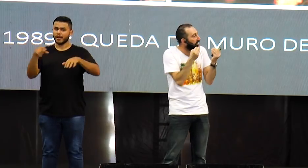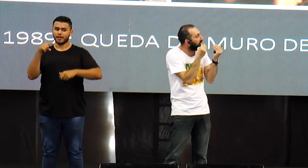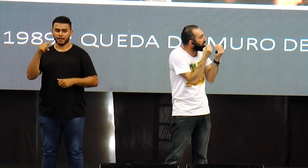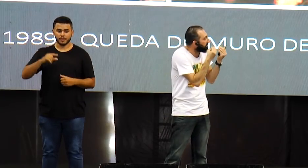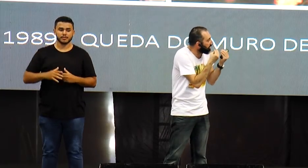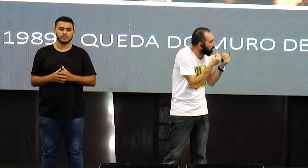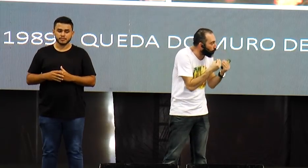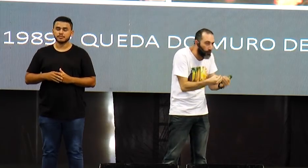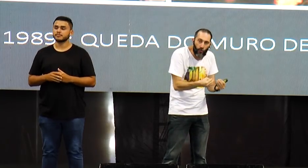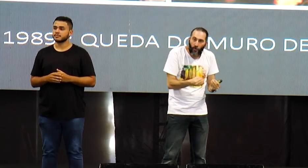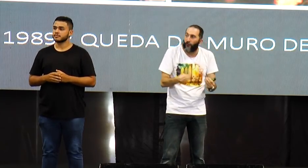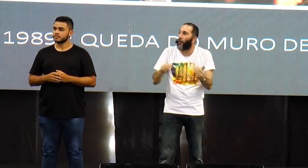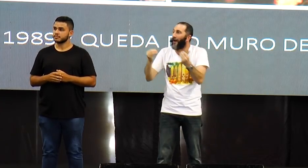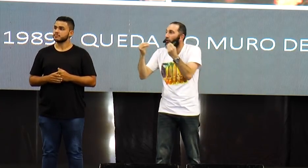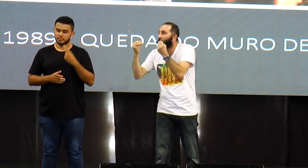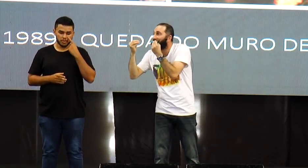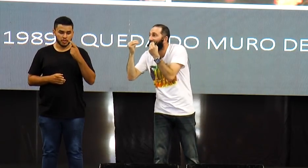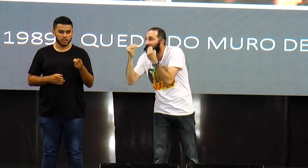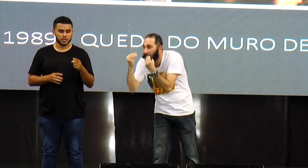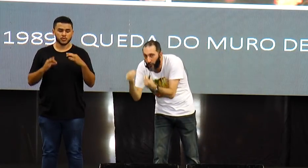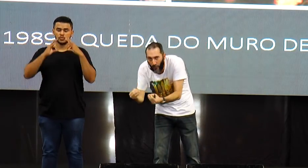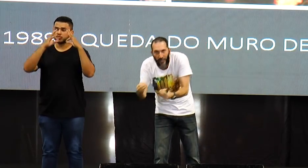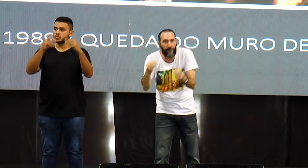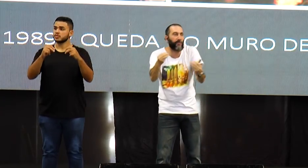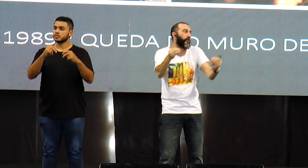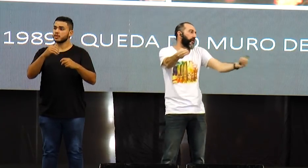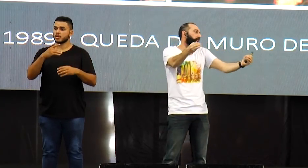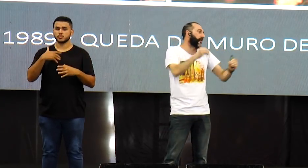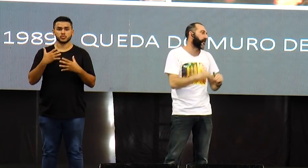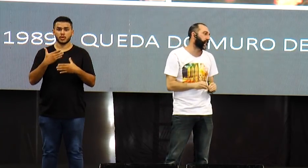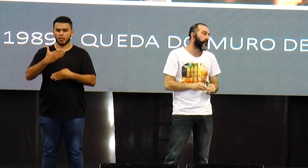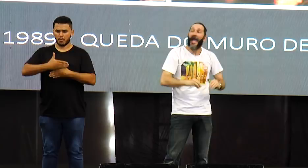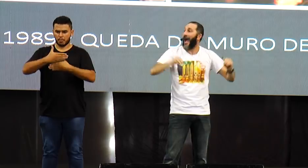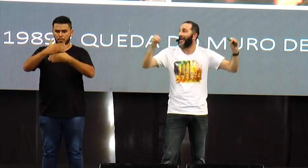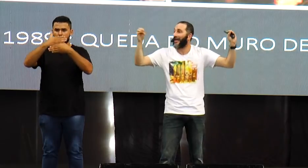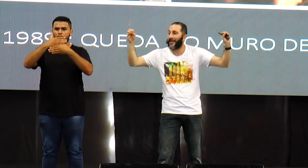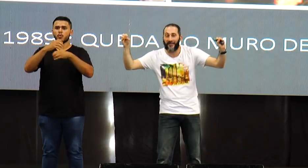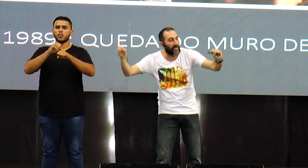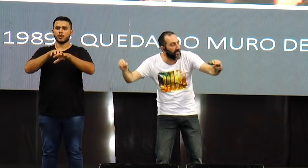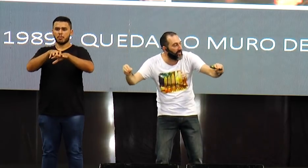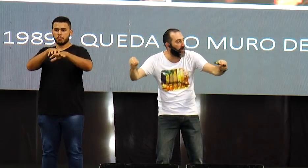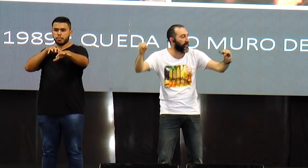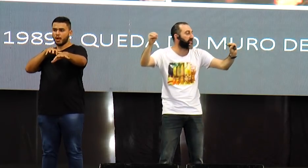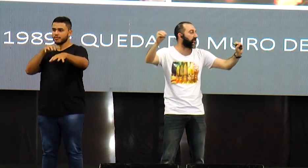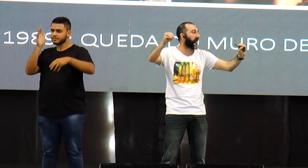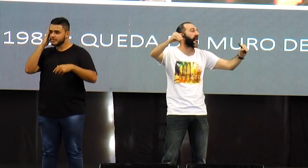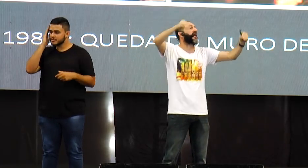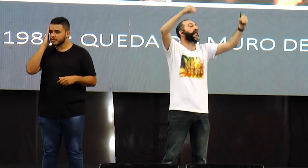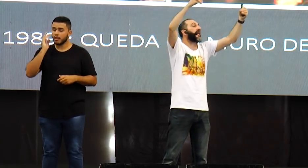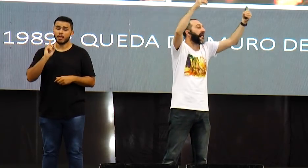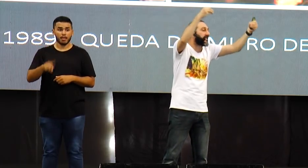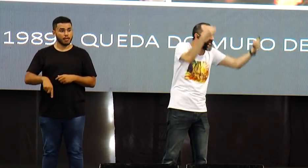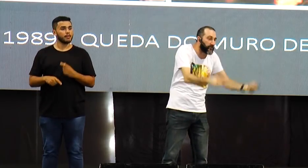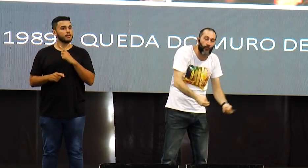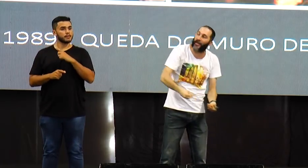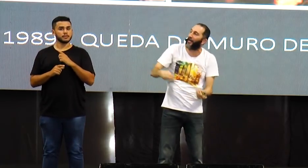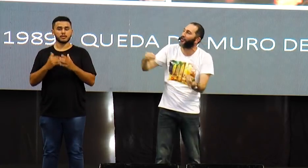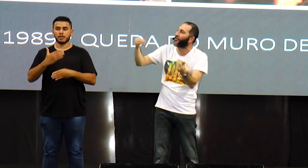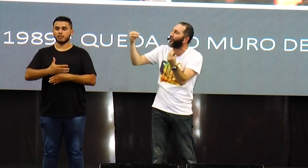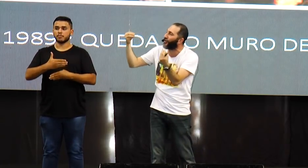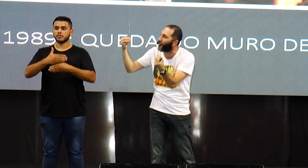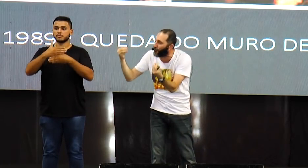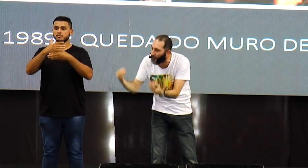Berlim, erguido em 61, foi o maior símbolo da bipolaridade. A queda dele representará a queda